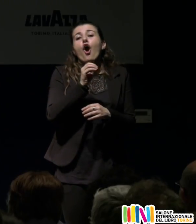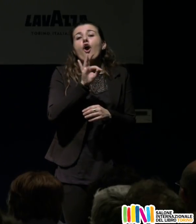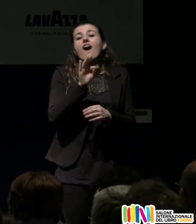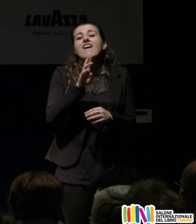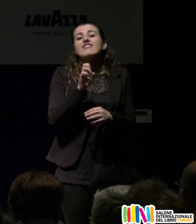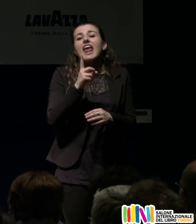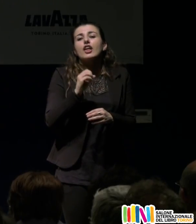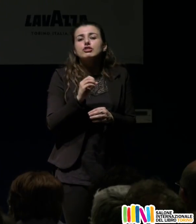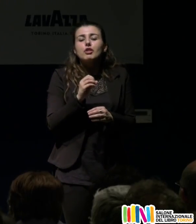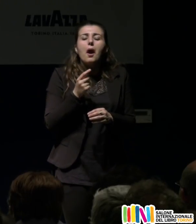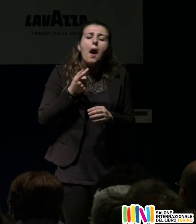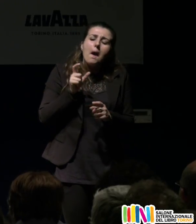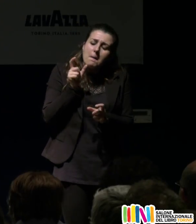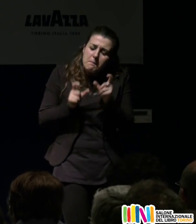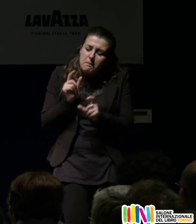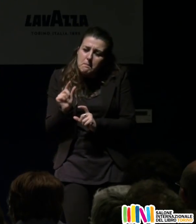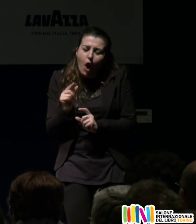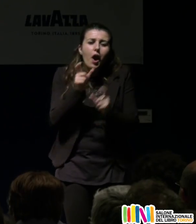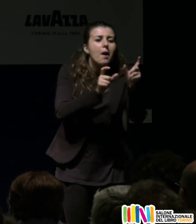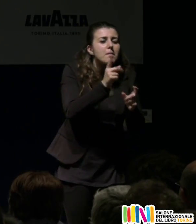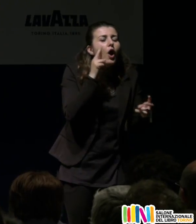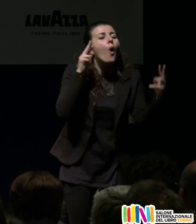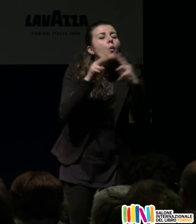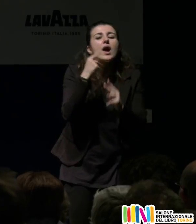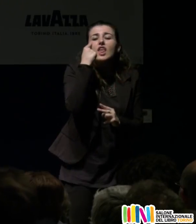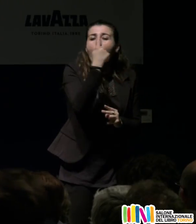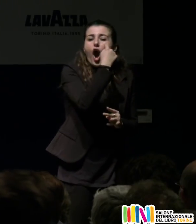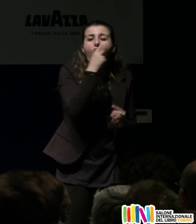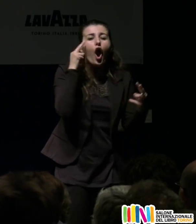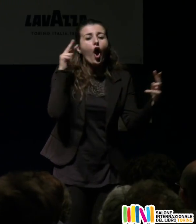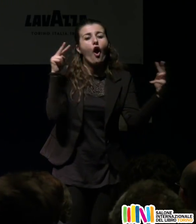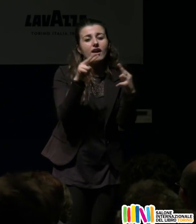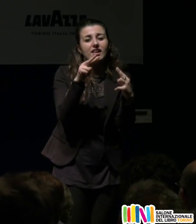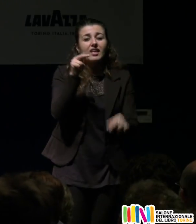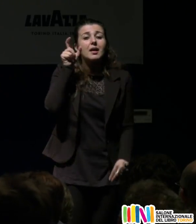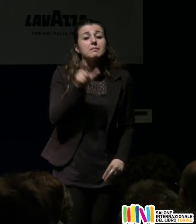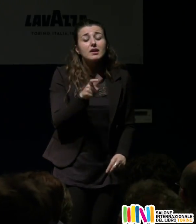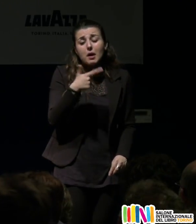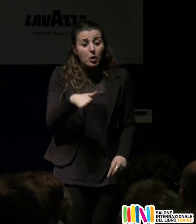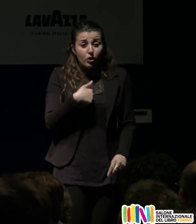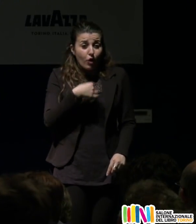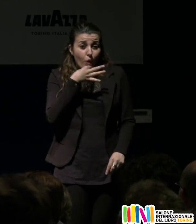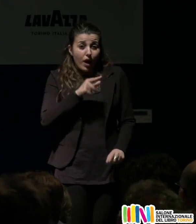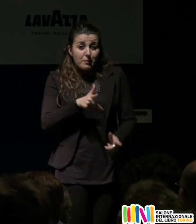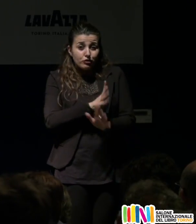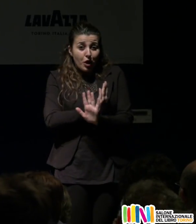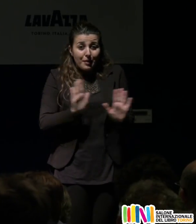cioè guardare negli occhi le persone cosa che io non ho saputo più fare